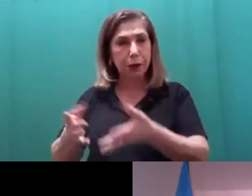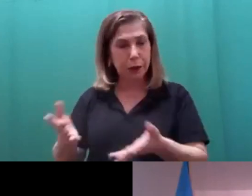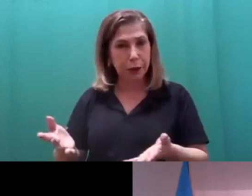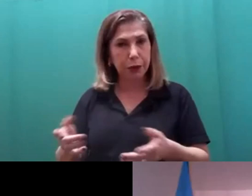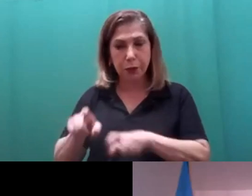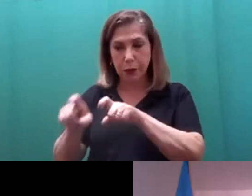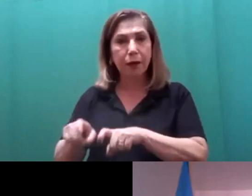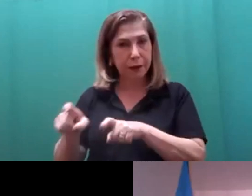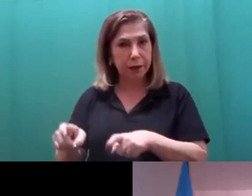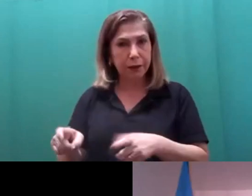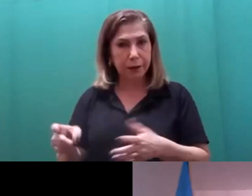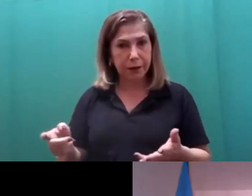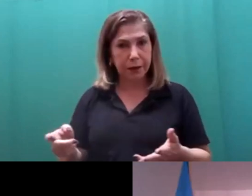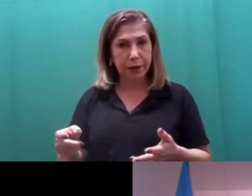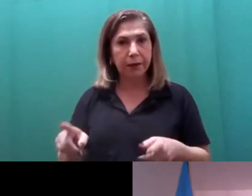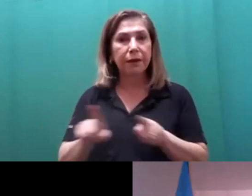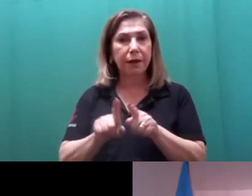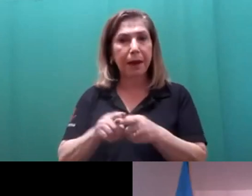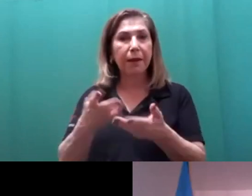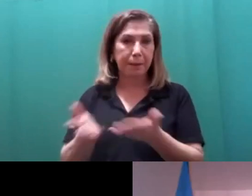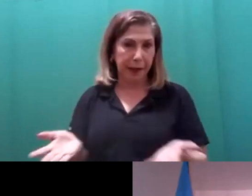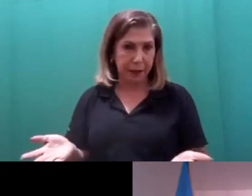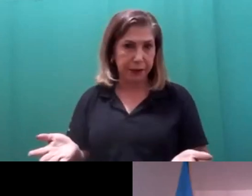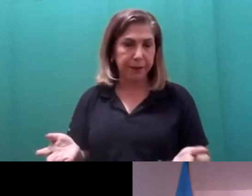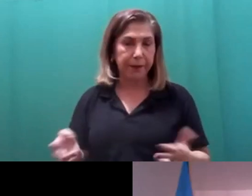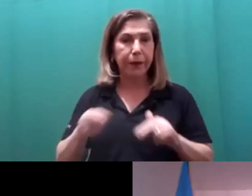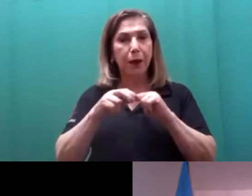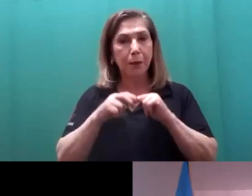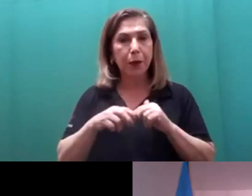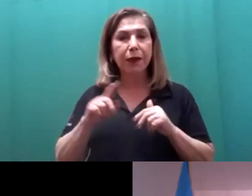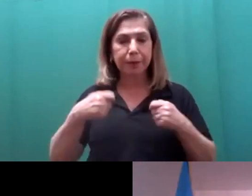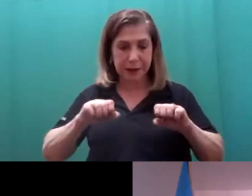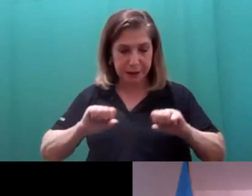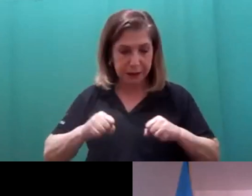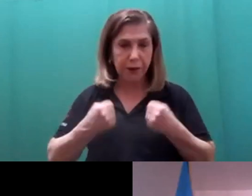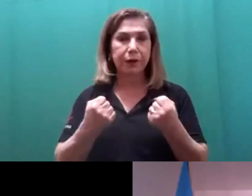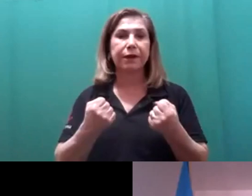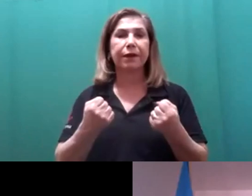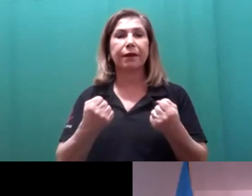agrícolas, e isso também se perde. Sim? Temos que fazer um esforço para